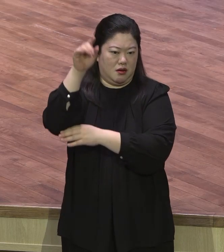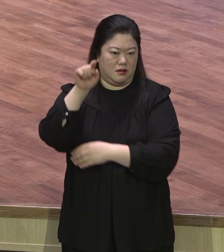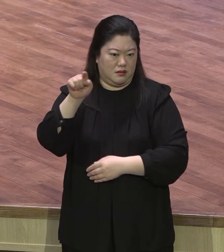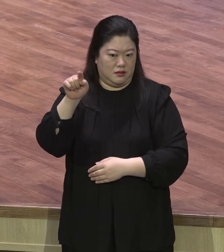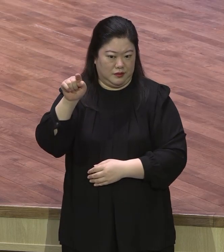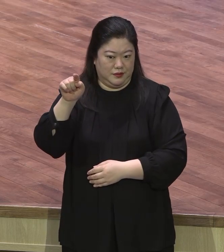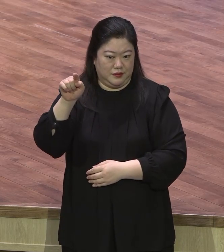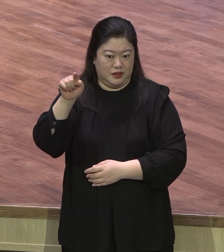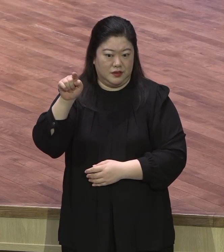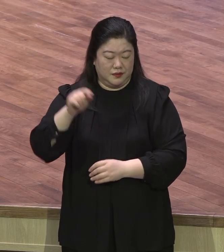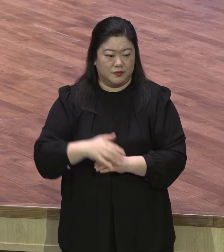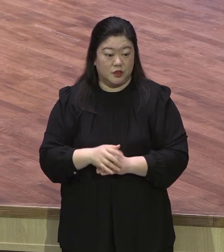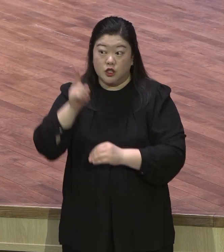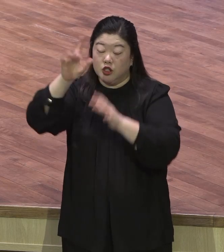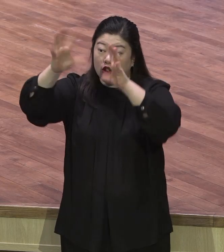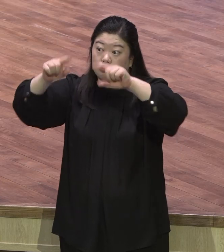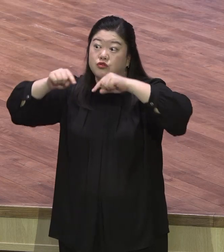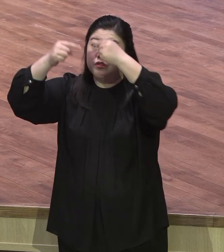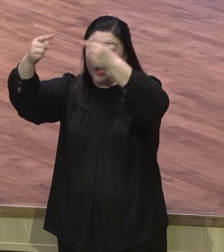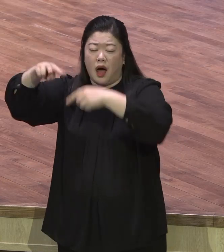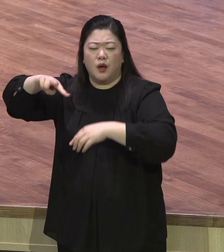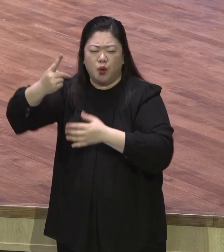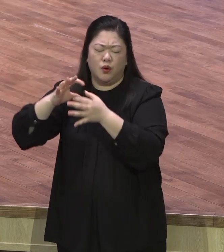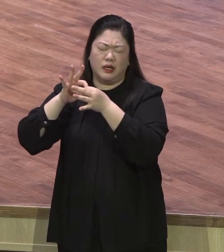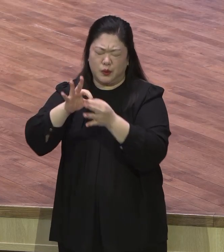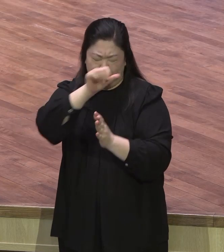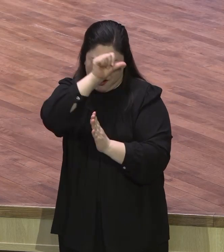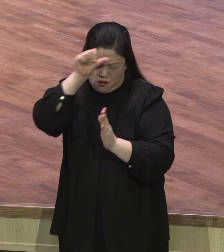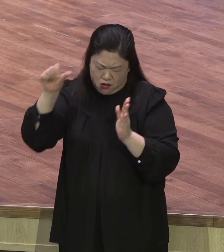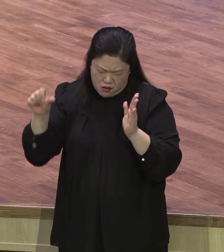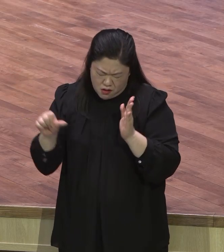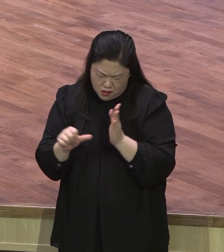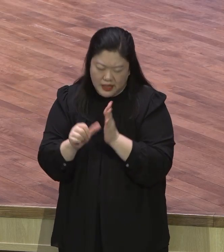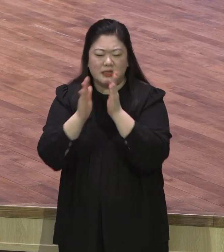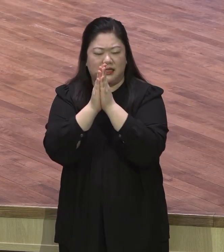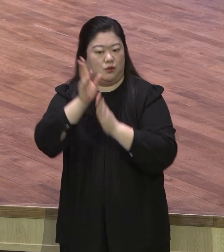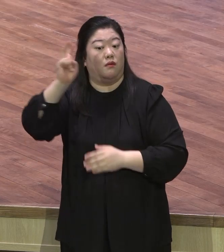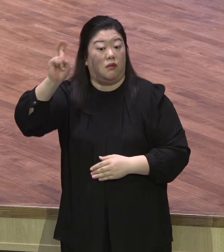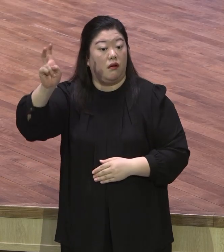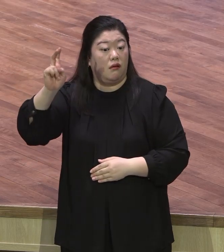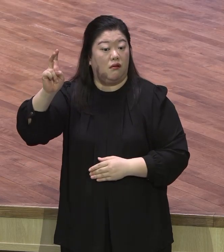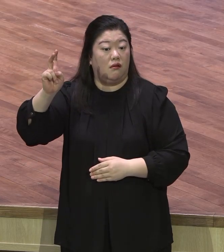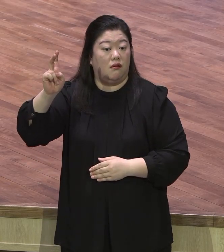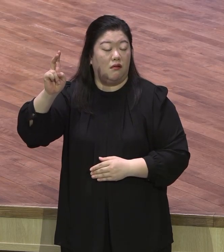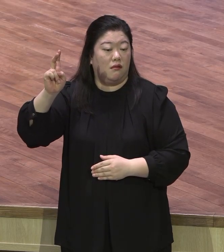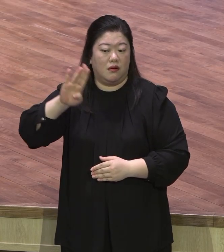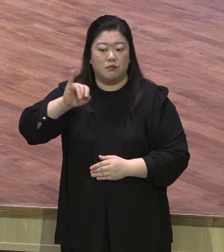그만큼 하나님의 이름이 거룩의 힘을 받도록 하는 삶이 중요하다는 것이에요.